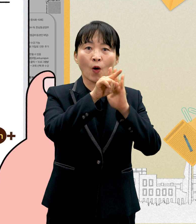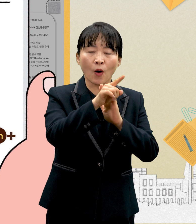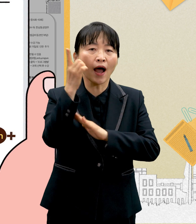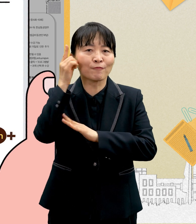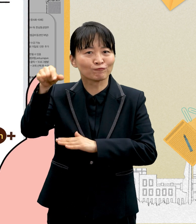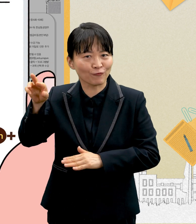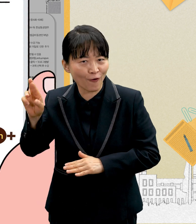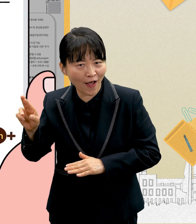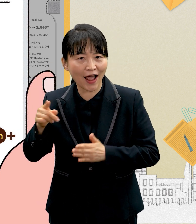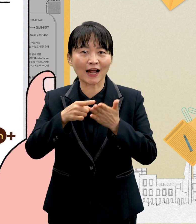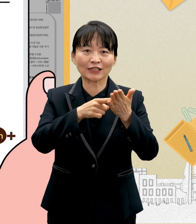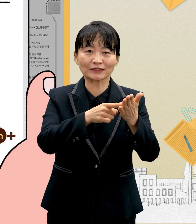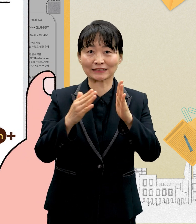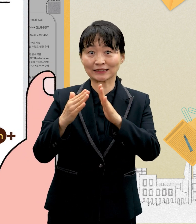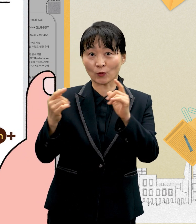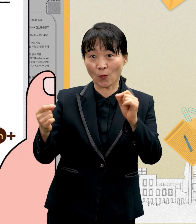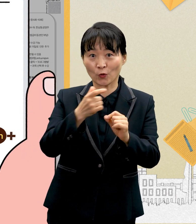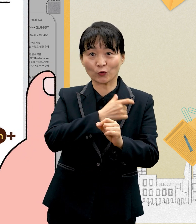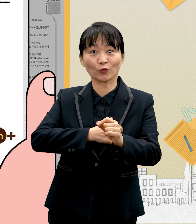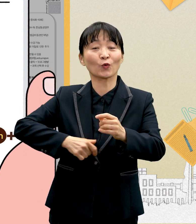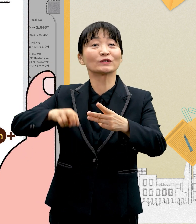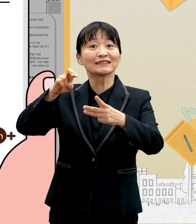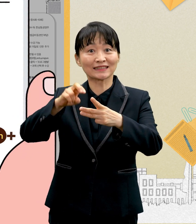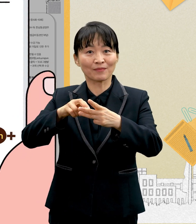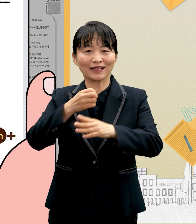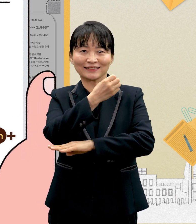통해 웹진으로도, 가까운 동주민센터나